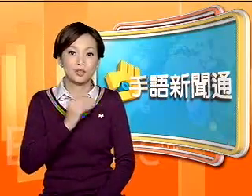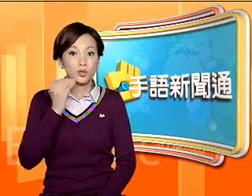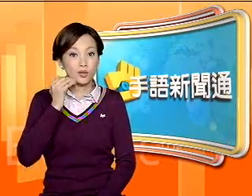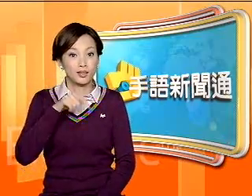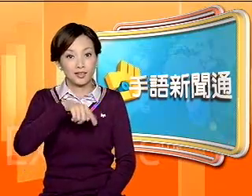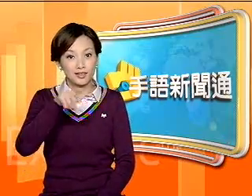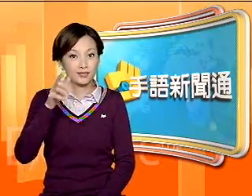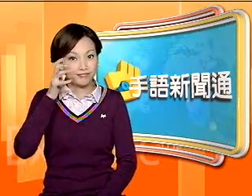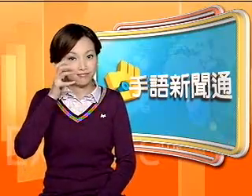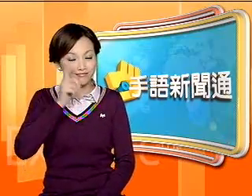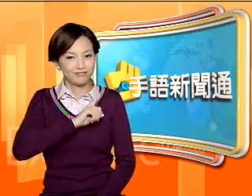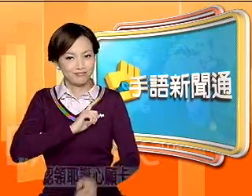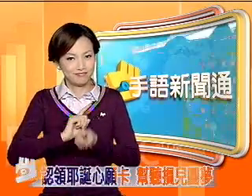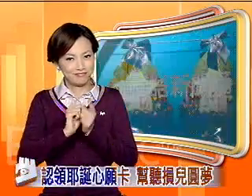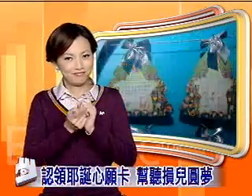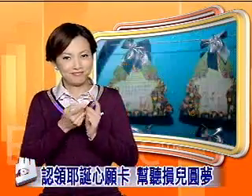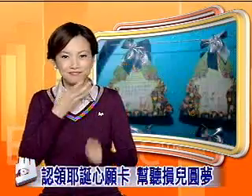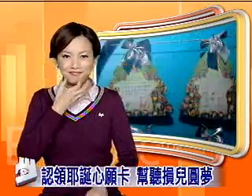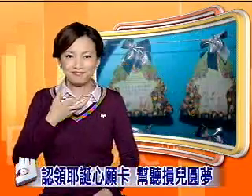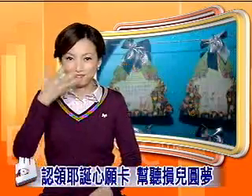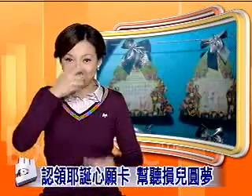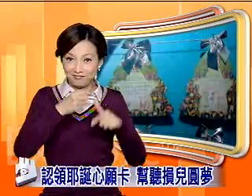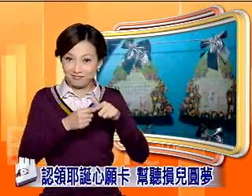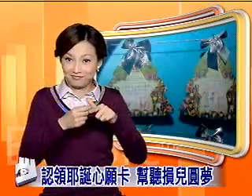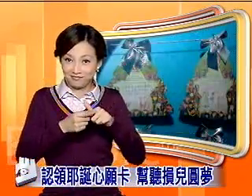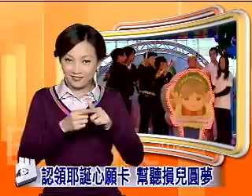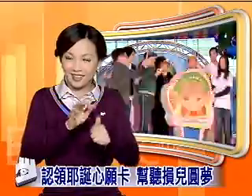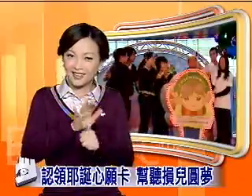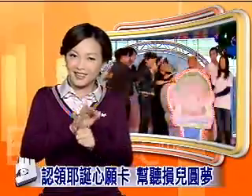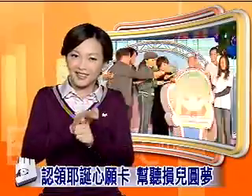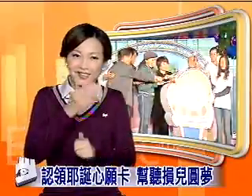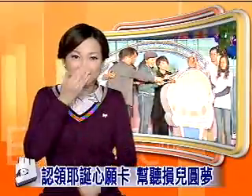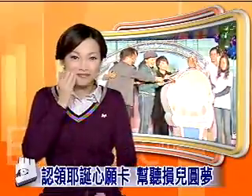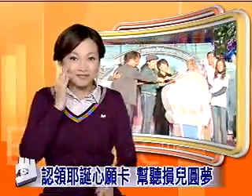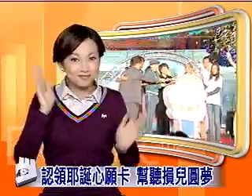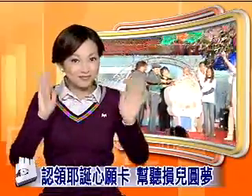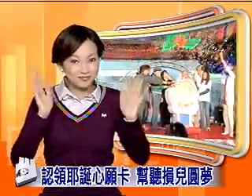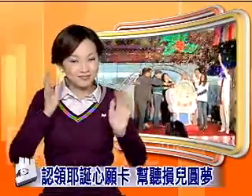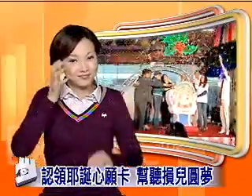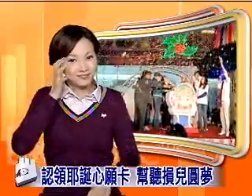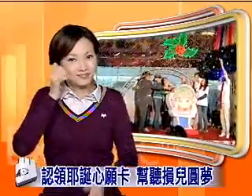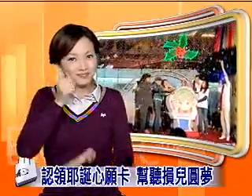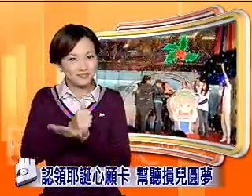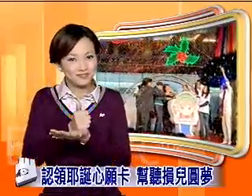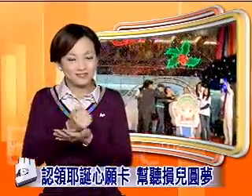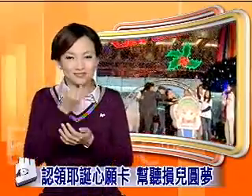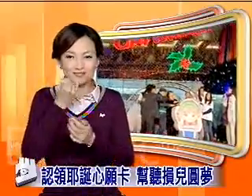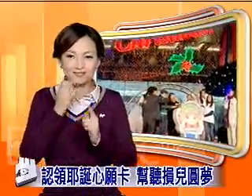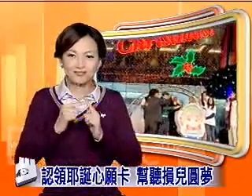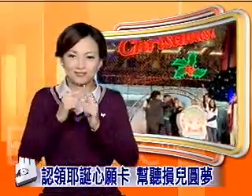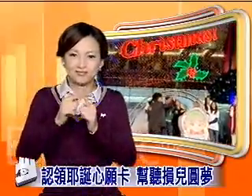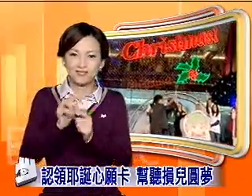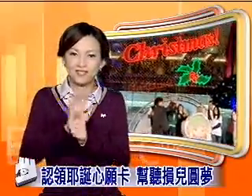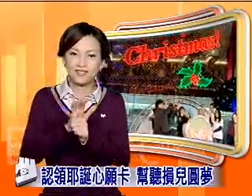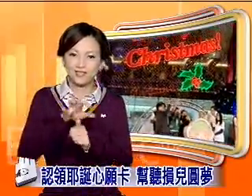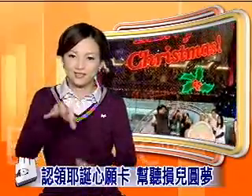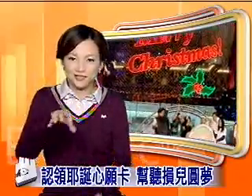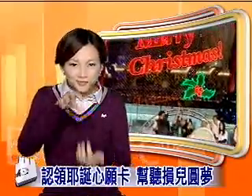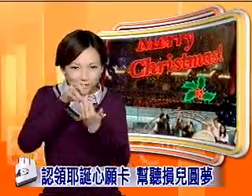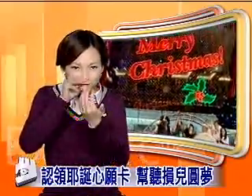持续到12月14号结束。如果您愿意当个圣诞老公公，要帮助这些听损儿来圆梦的话，您